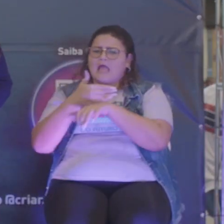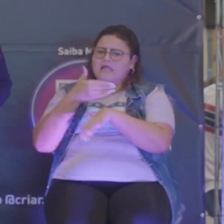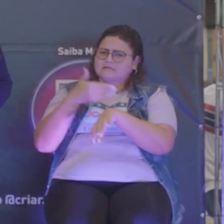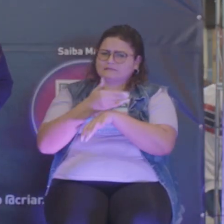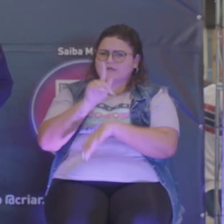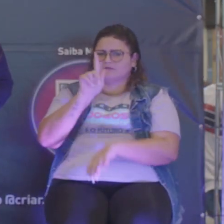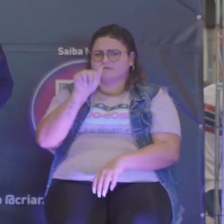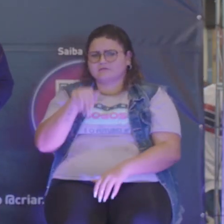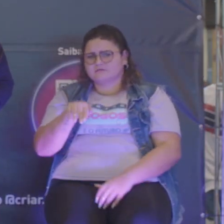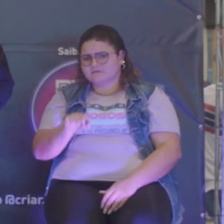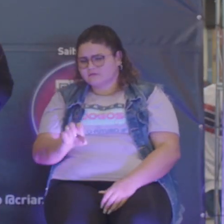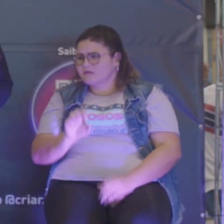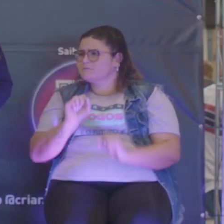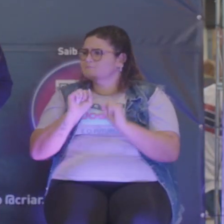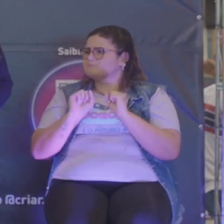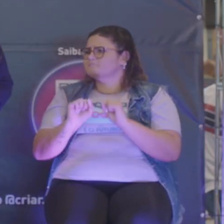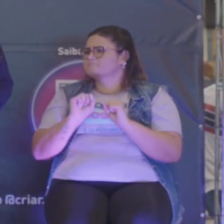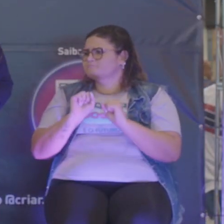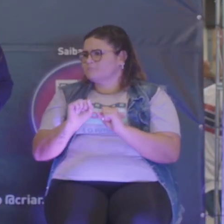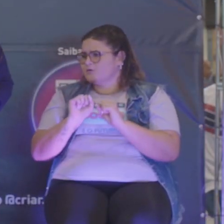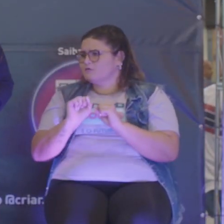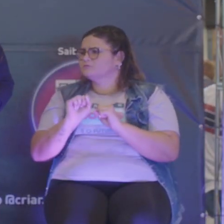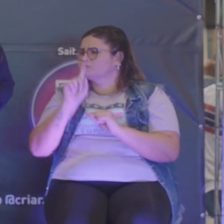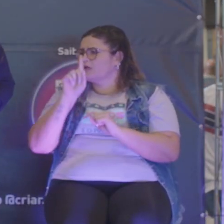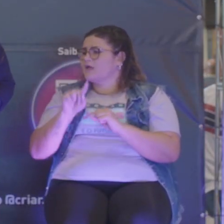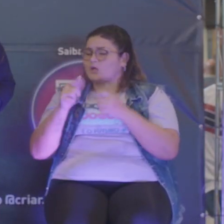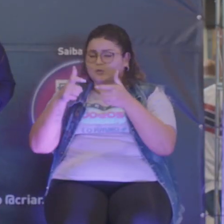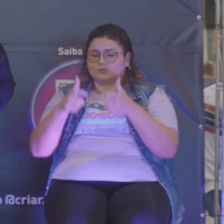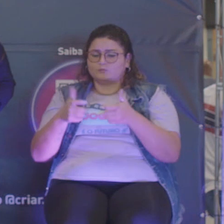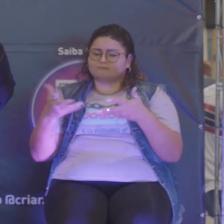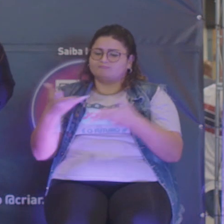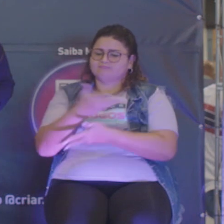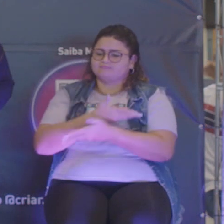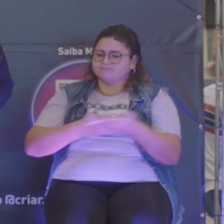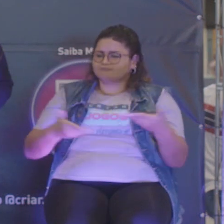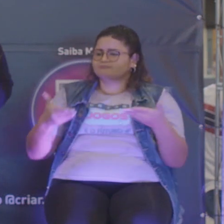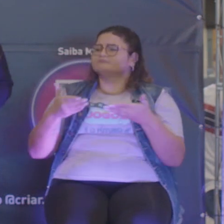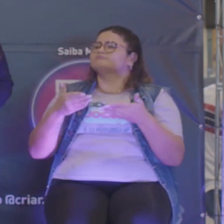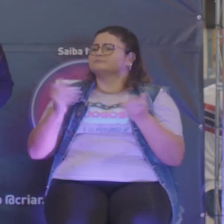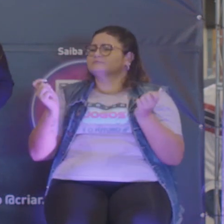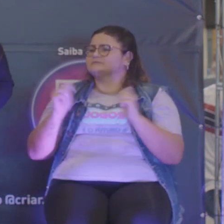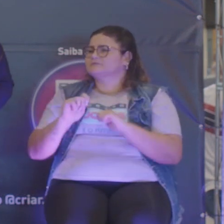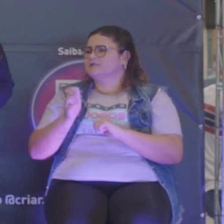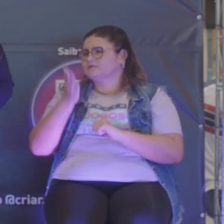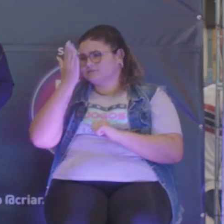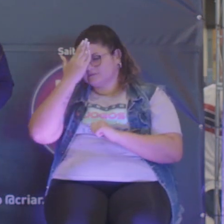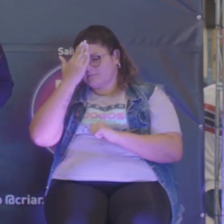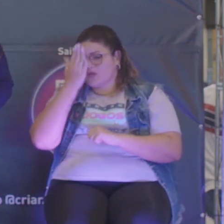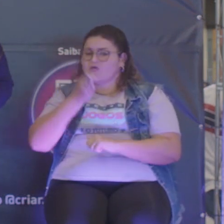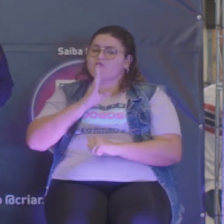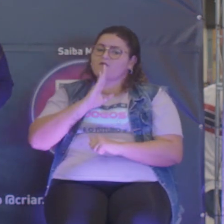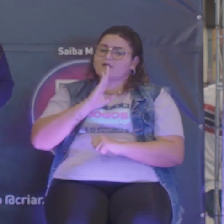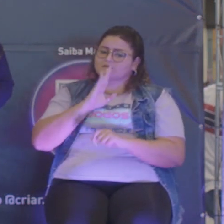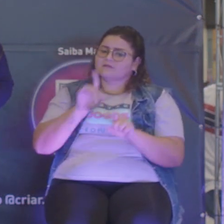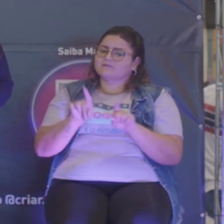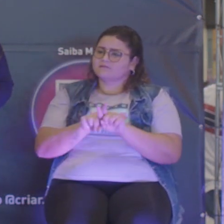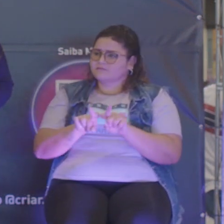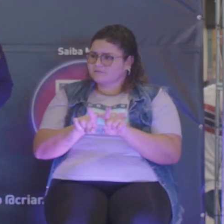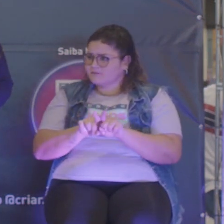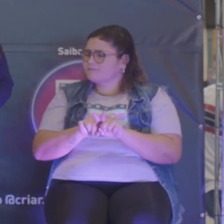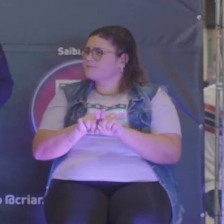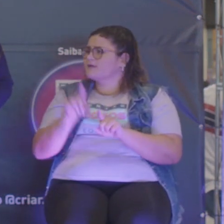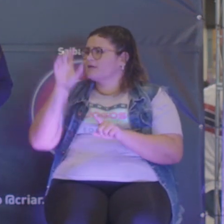então a gente está trazendo o Futuro On para cá, que é um lugar onde você pode ter o primeiro acesso de criar o game, de